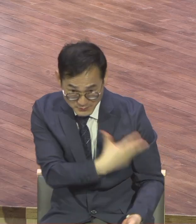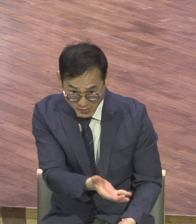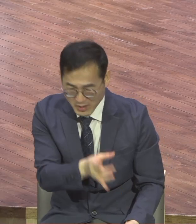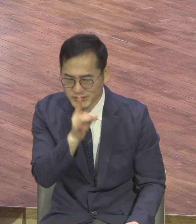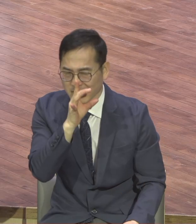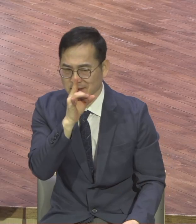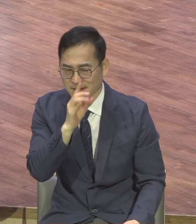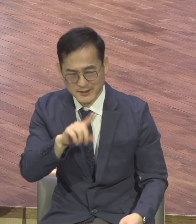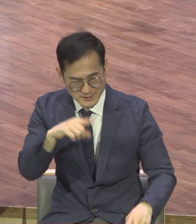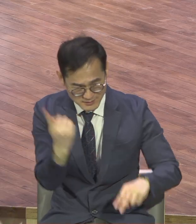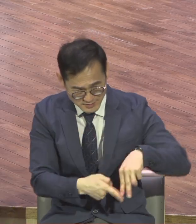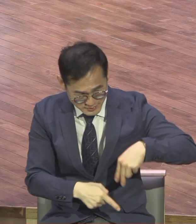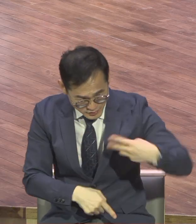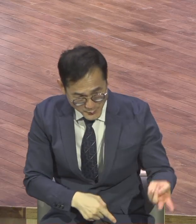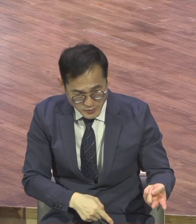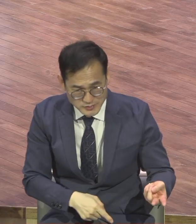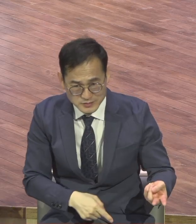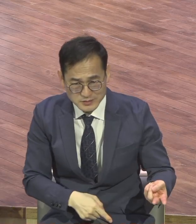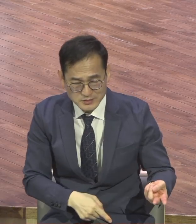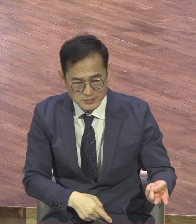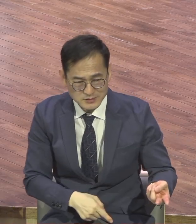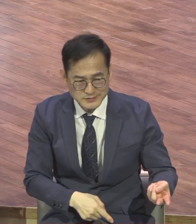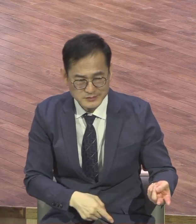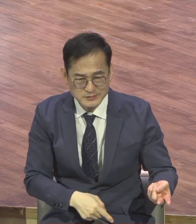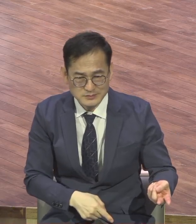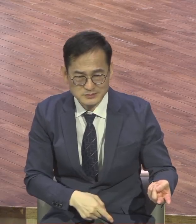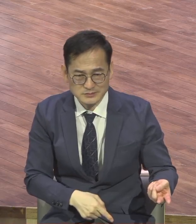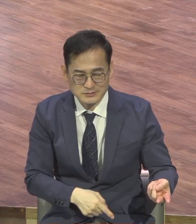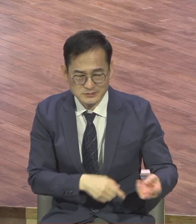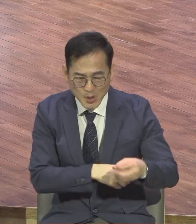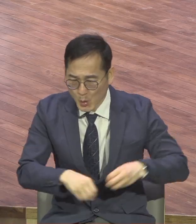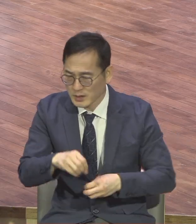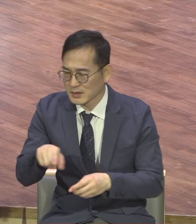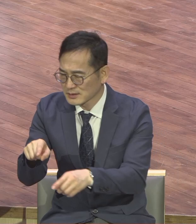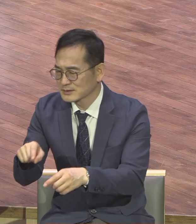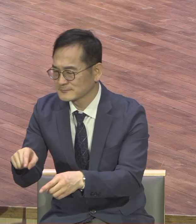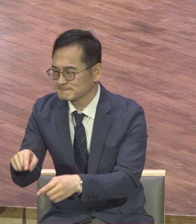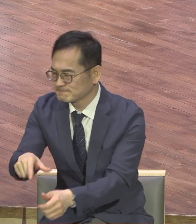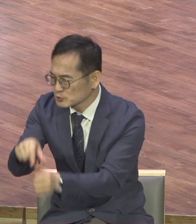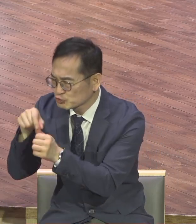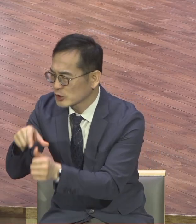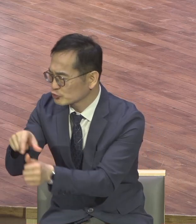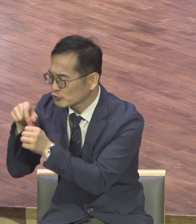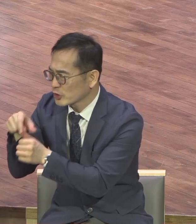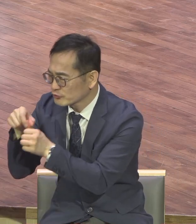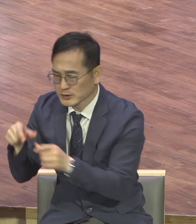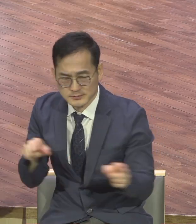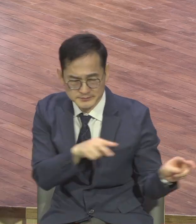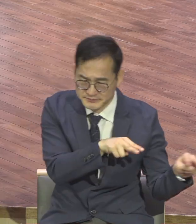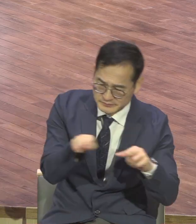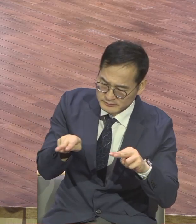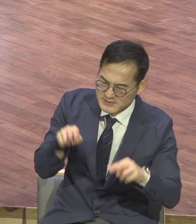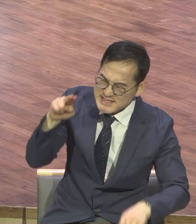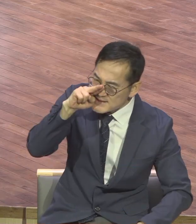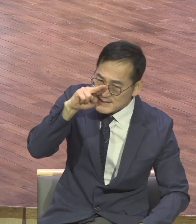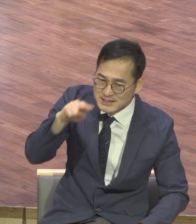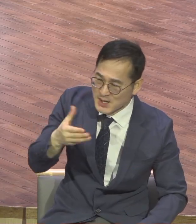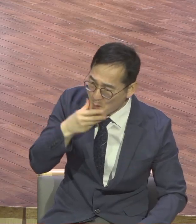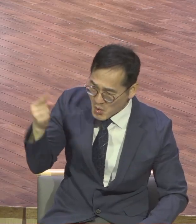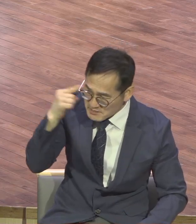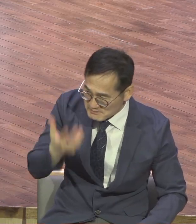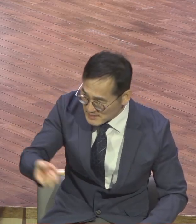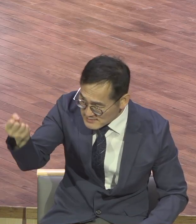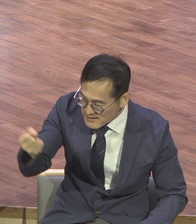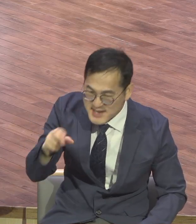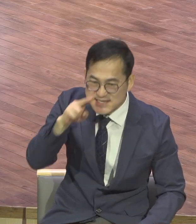그들이 넘어짐으로 구원이 이방인에게 이르러 이스라엘로 식이 나게 함이니라. 그들의